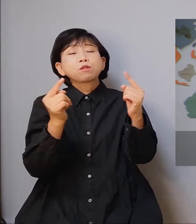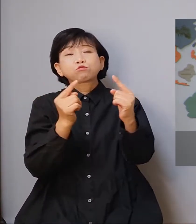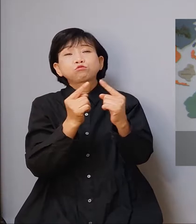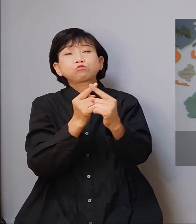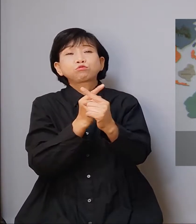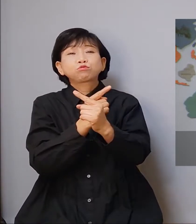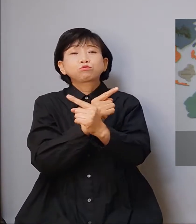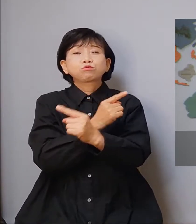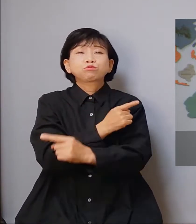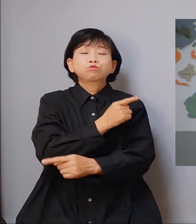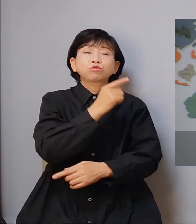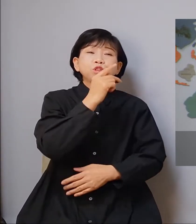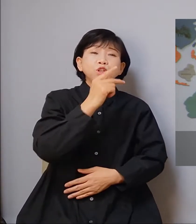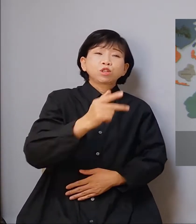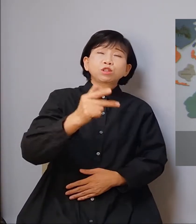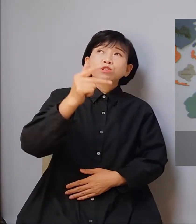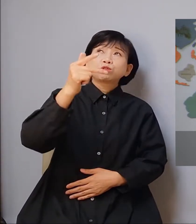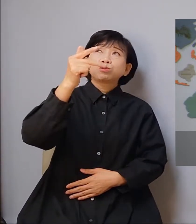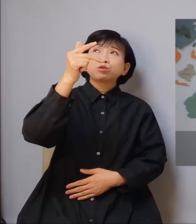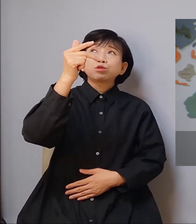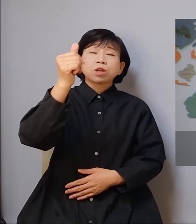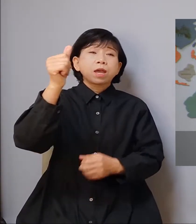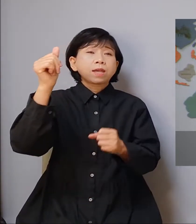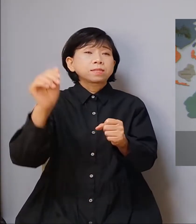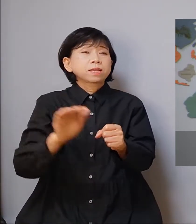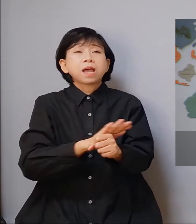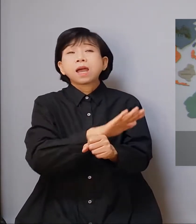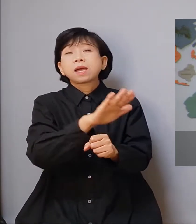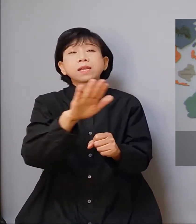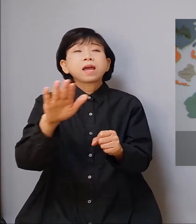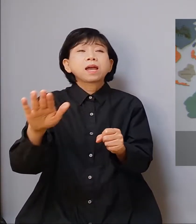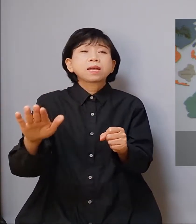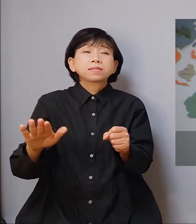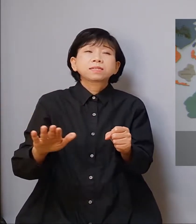생명과 바꾼 주의